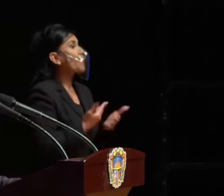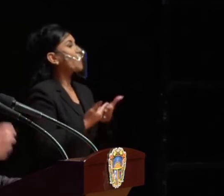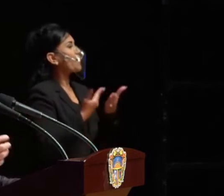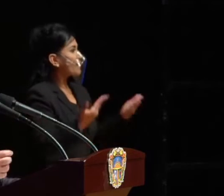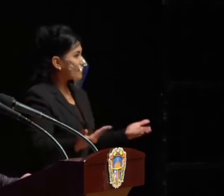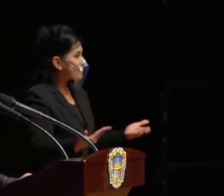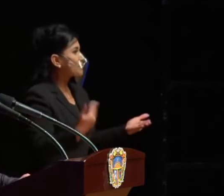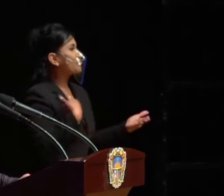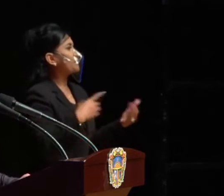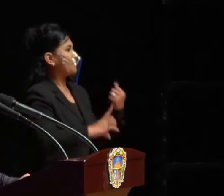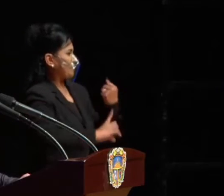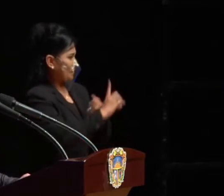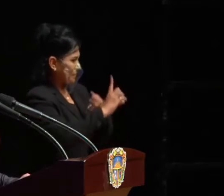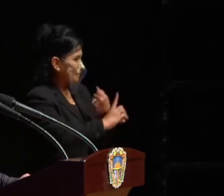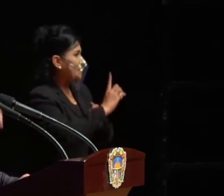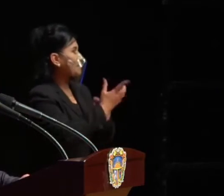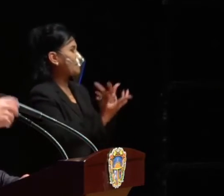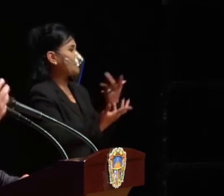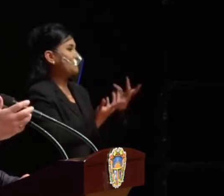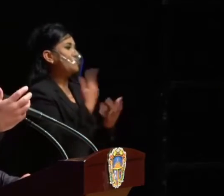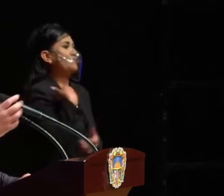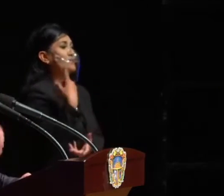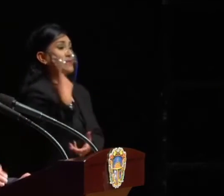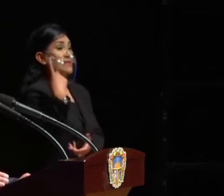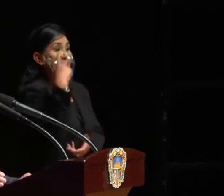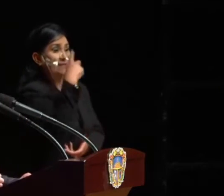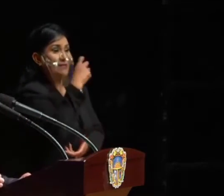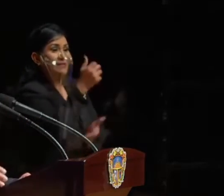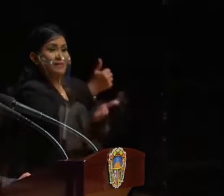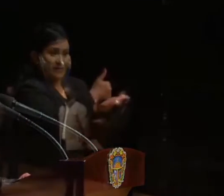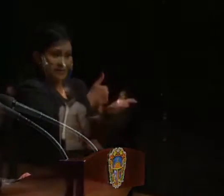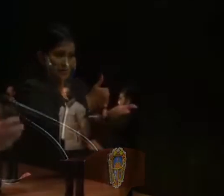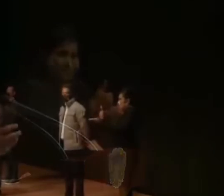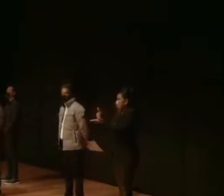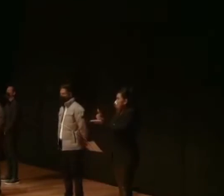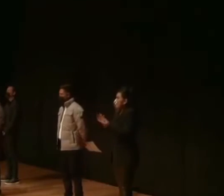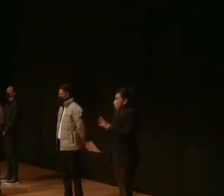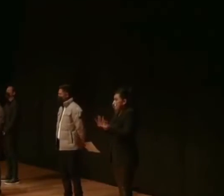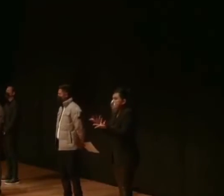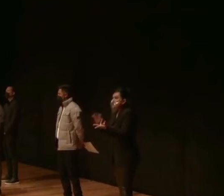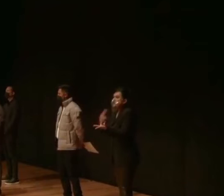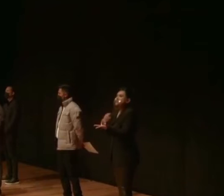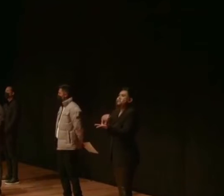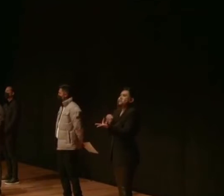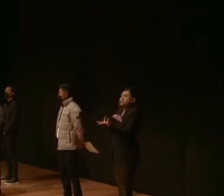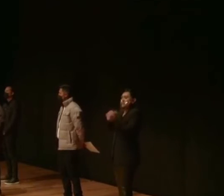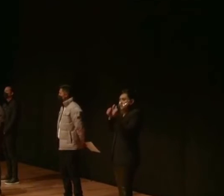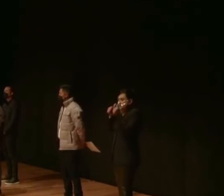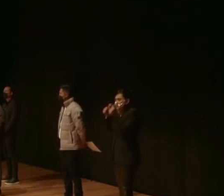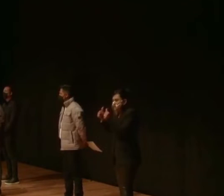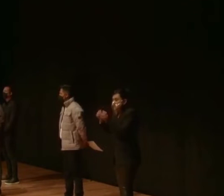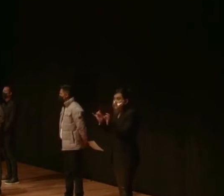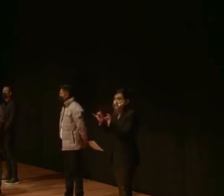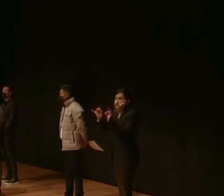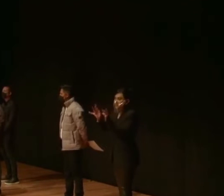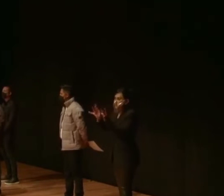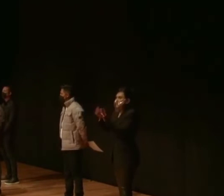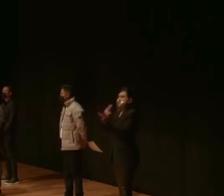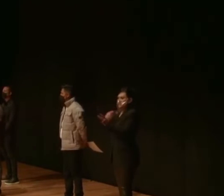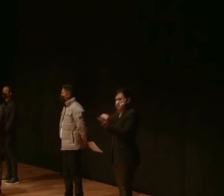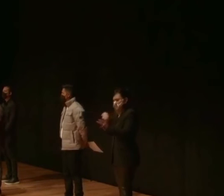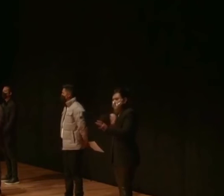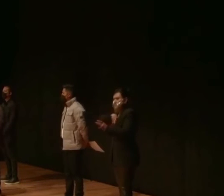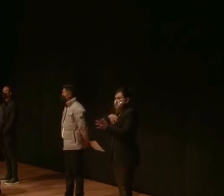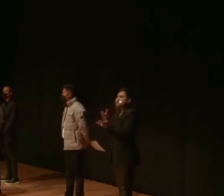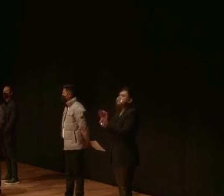actuales, presentes, que con la dinámica de la ciudad continúan y se siguen presentando, y tenemos que